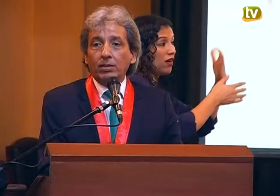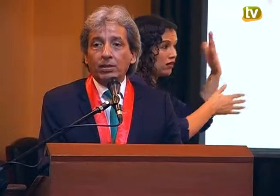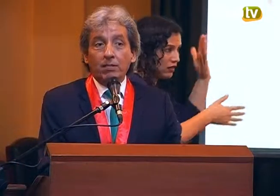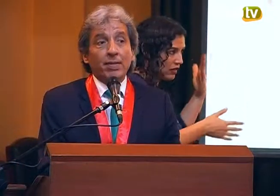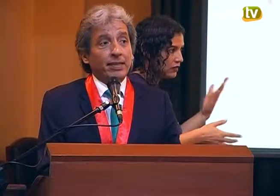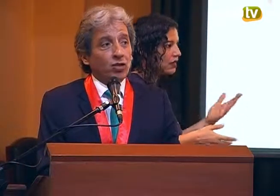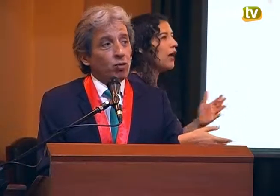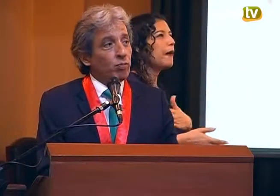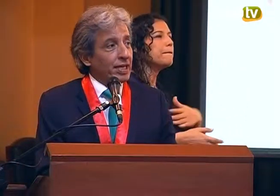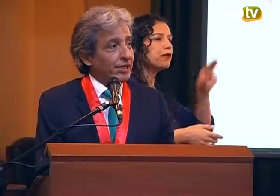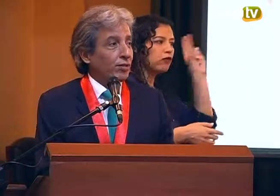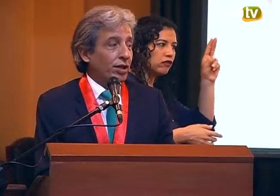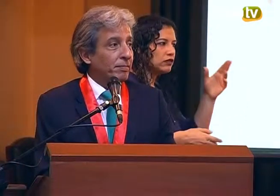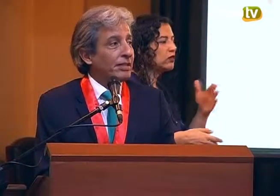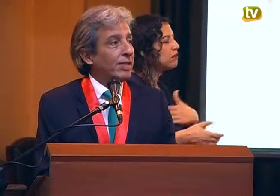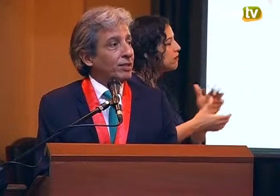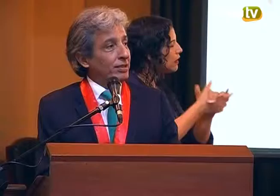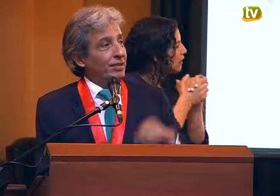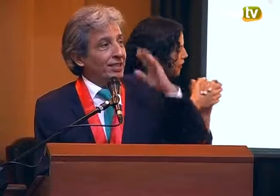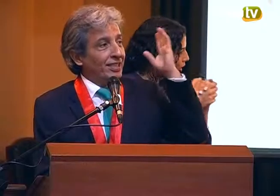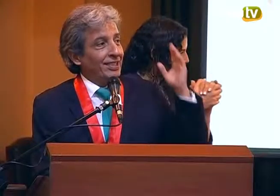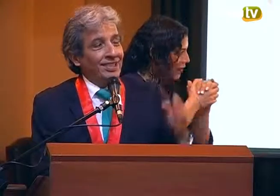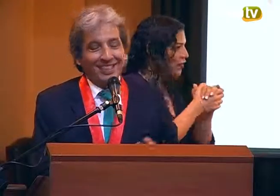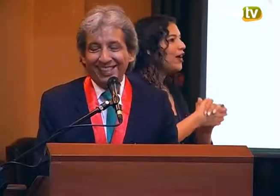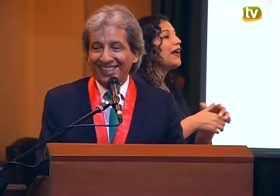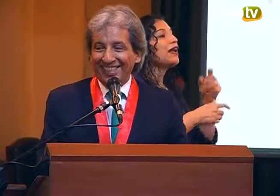amigo, me enseñó a tomar, creo que demasiado,